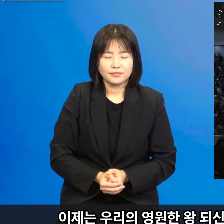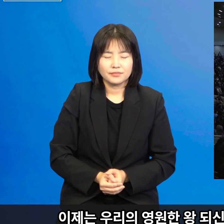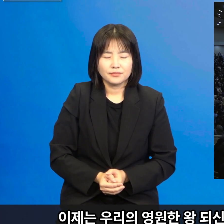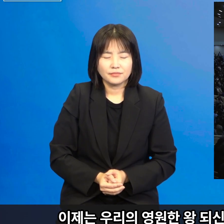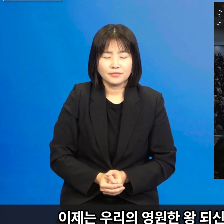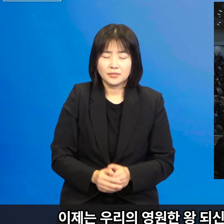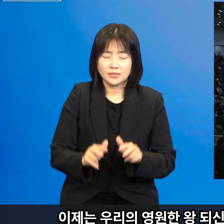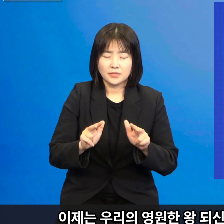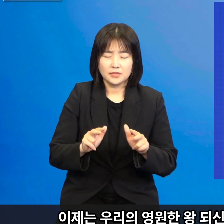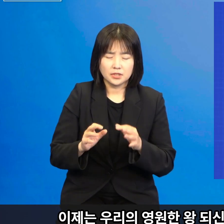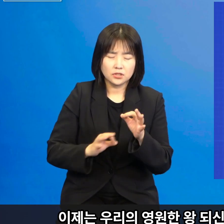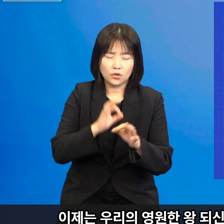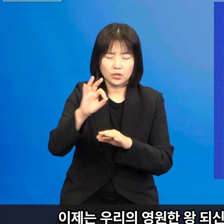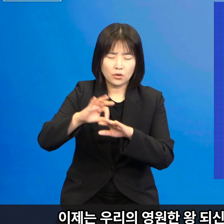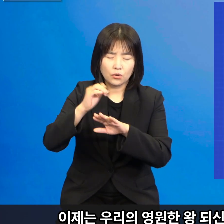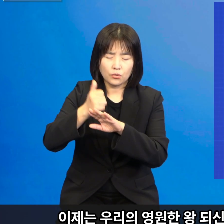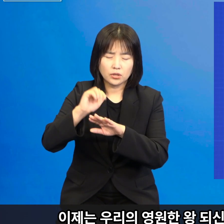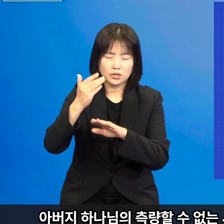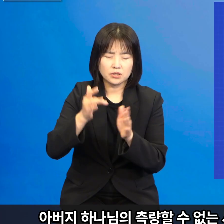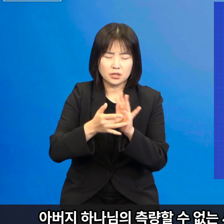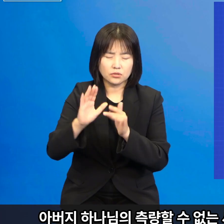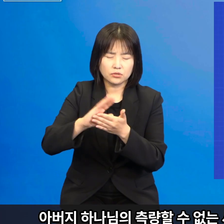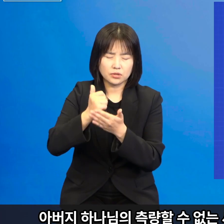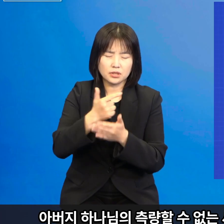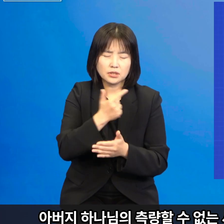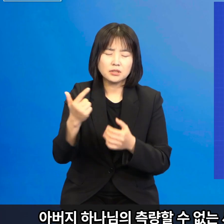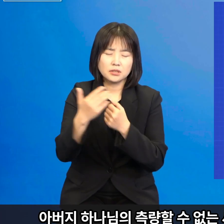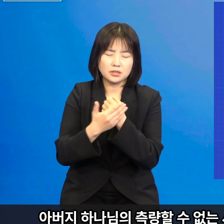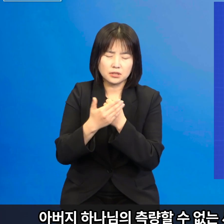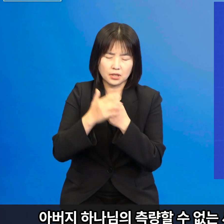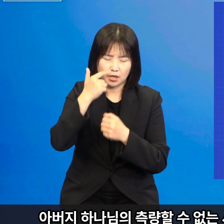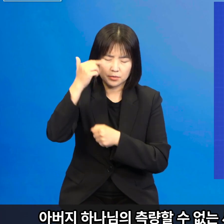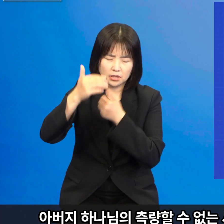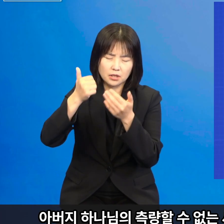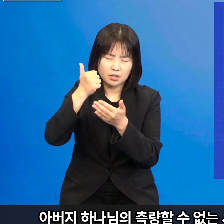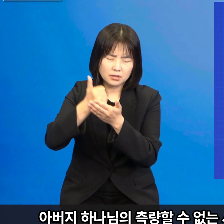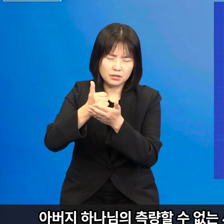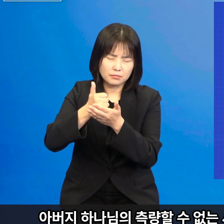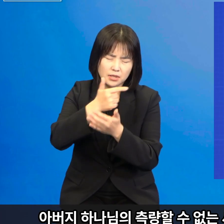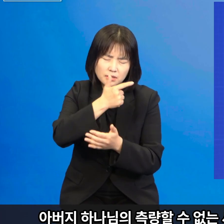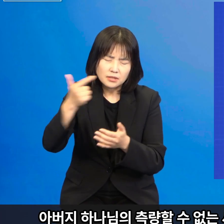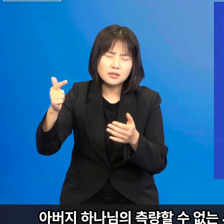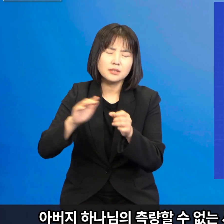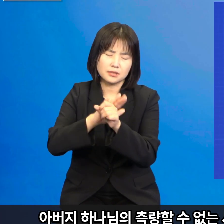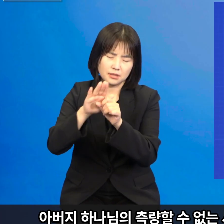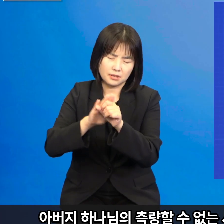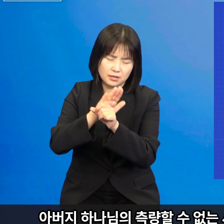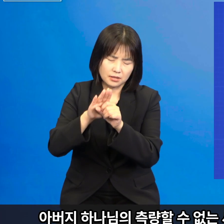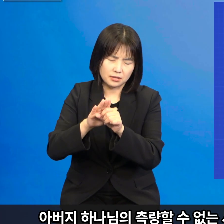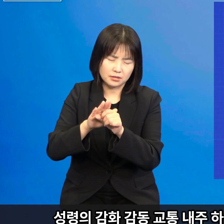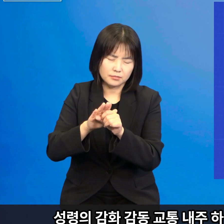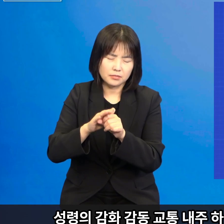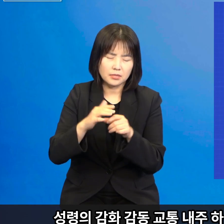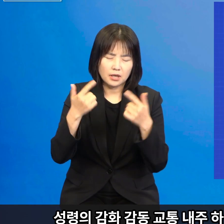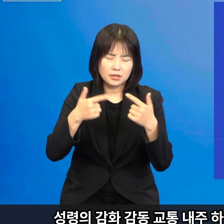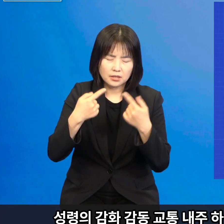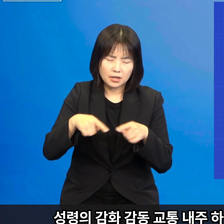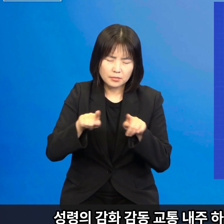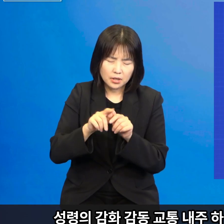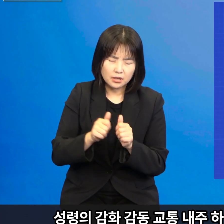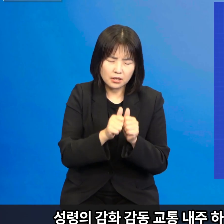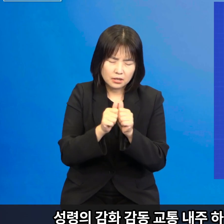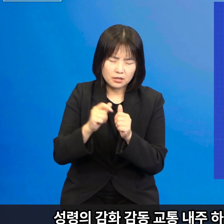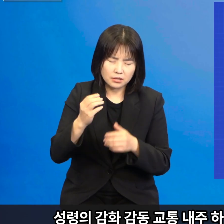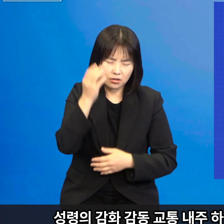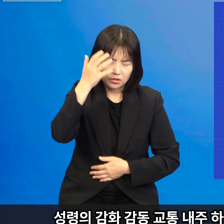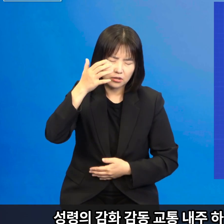축도하겠습니다. 이제는 우리 영원한 왕 되신 예수 그리스도의 크신 은혜와 아버지 하나님의 측량할 수 없는 사랑하심과 우리와 늘 함께 하시는 성령의 감화감동